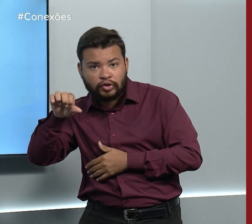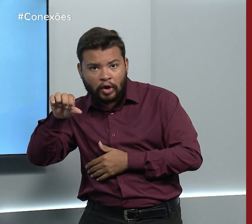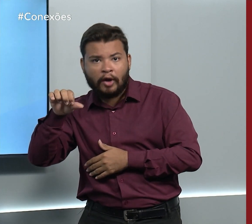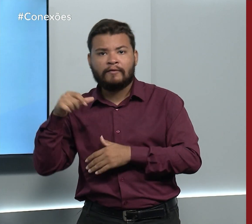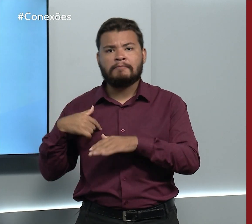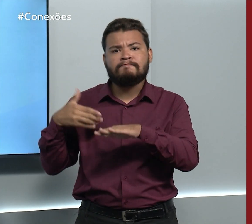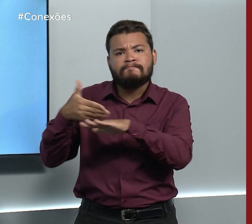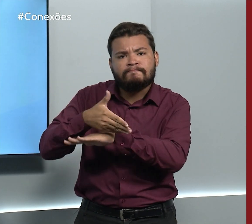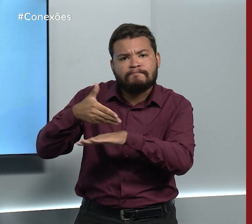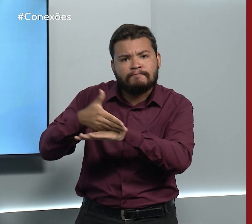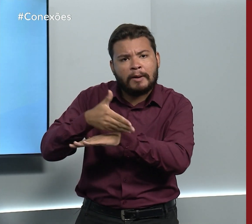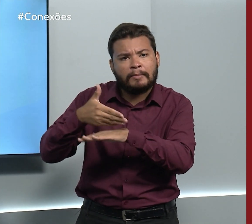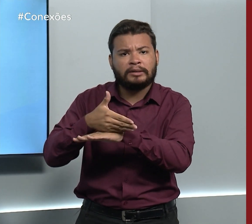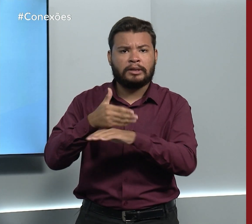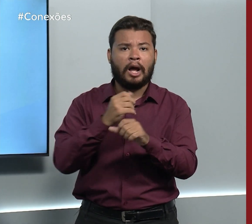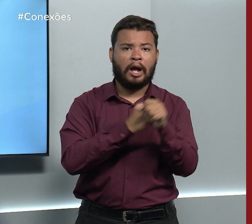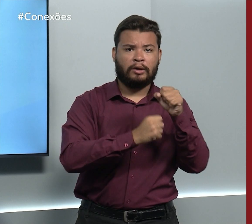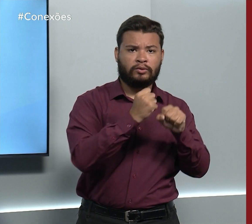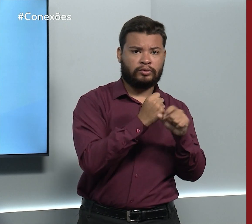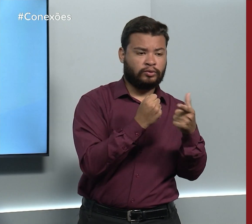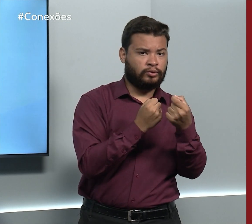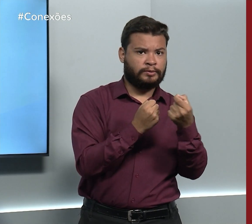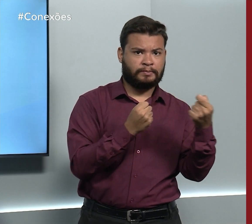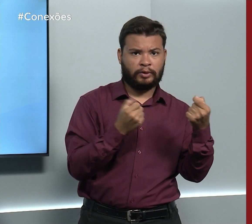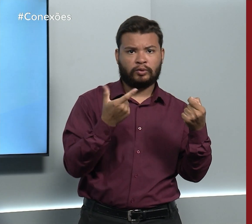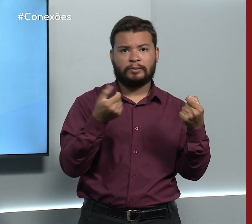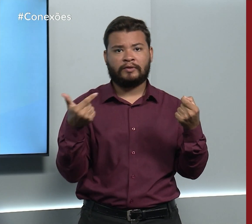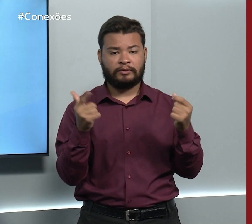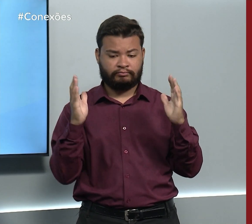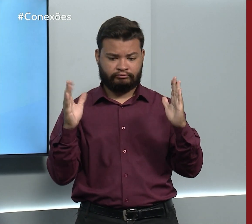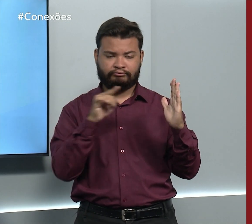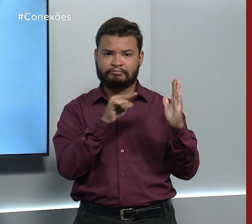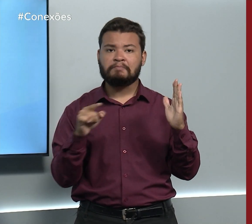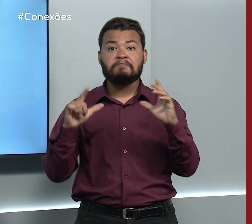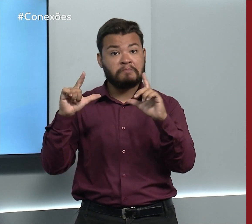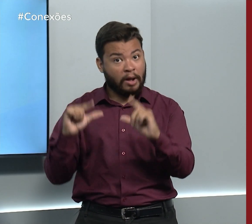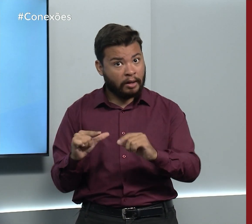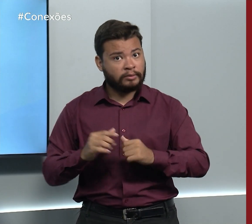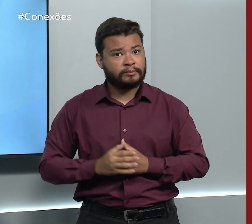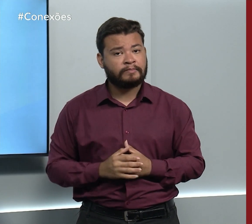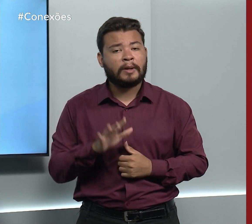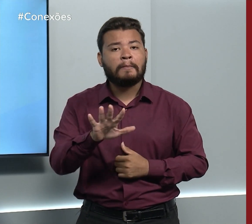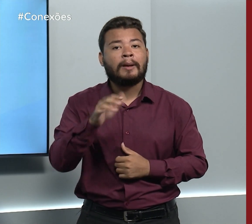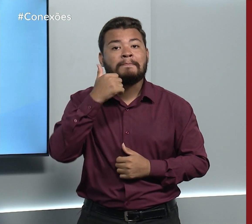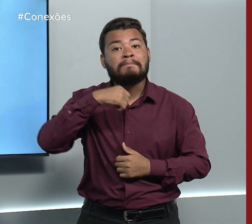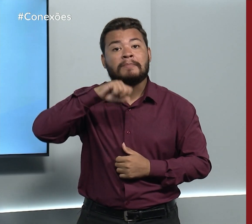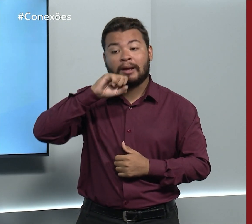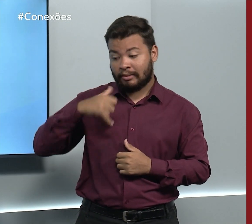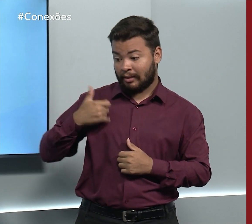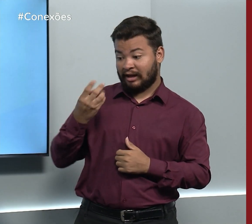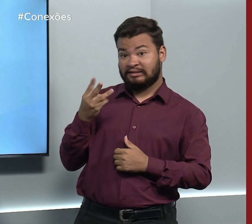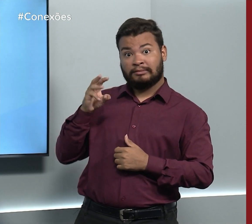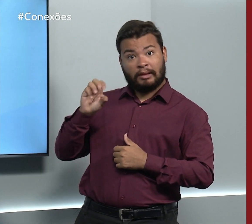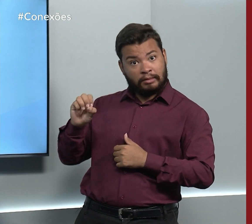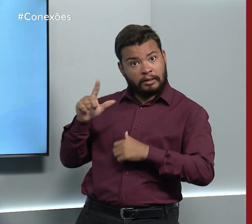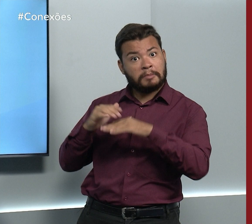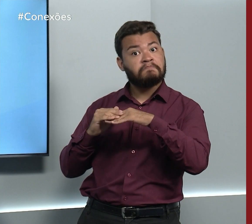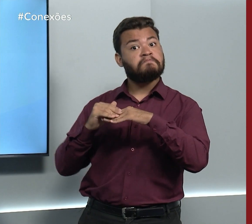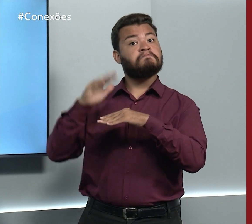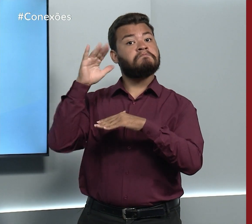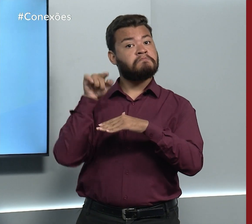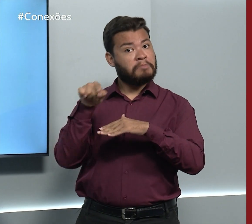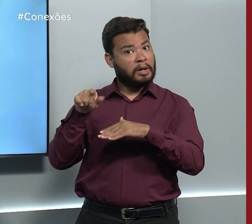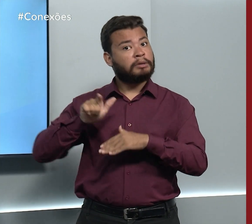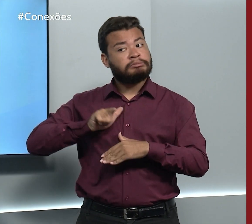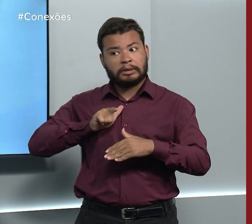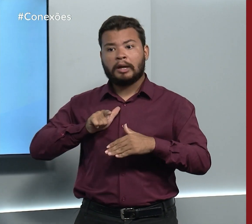e 2022. Por outro lado, as mães com mais de 30 anos aumentaram sua participação